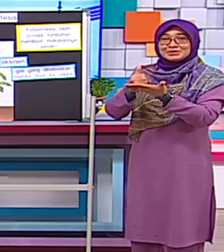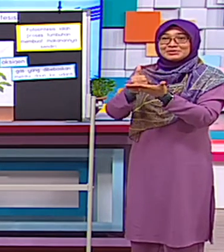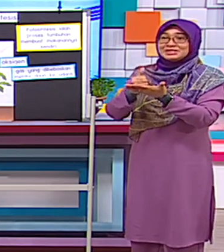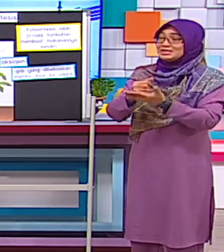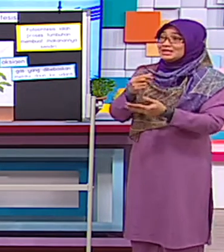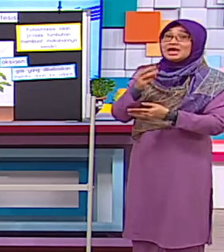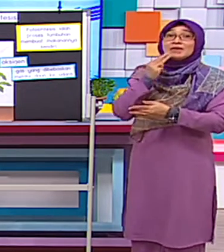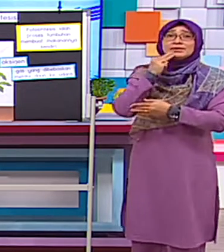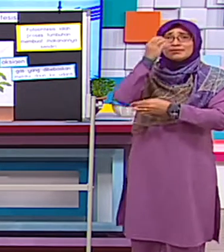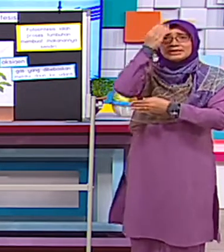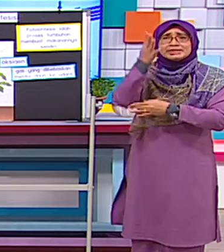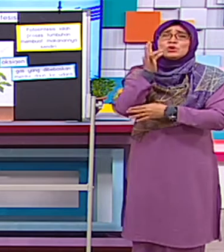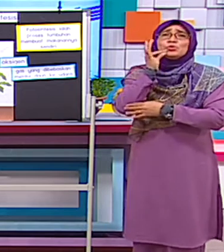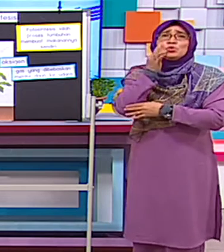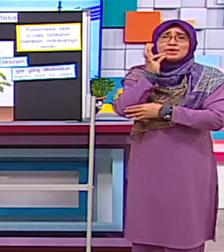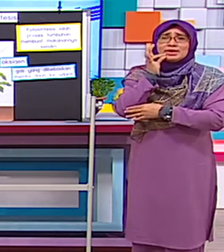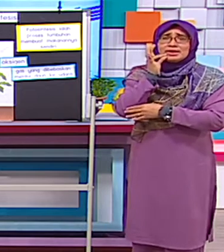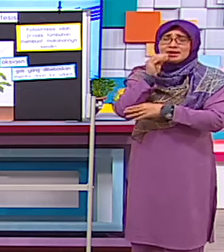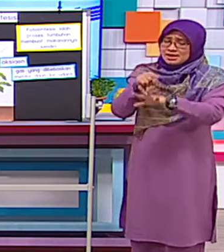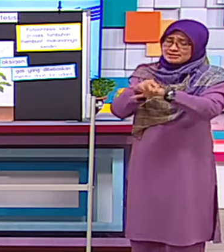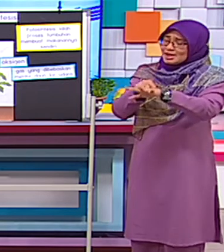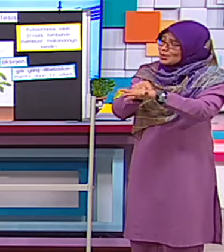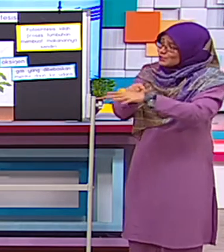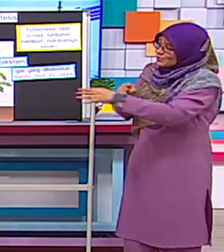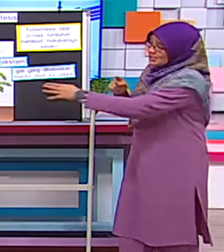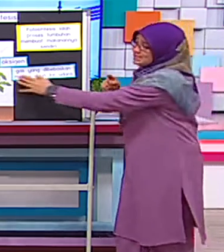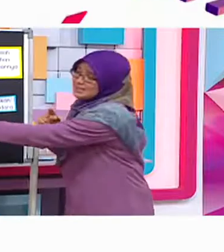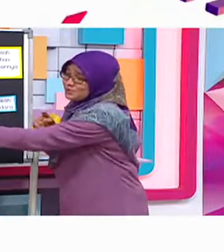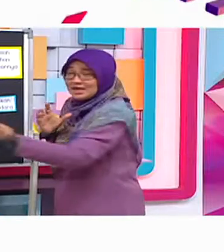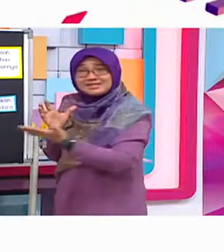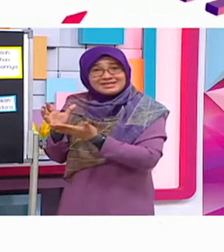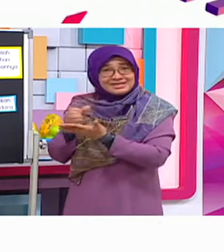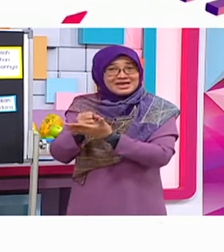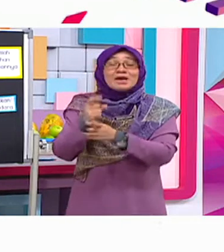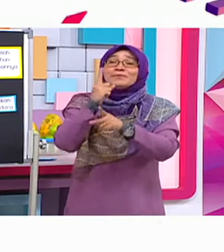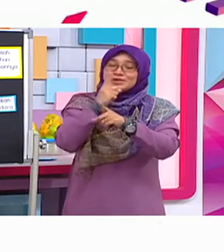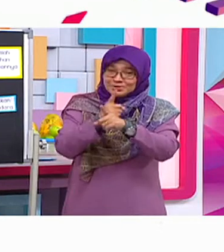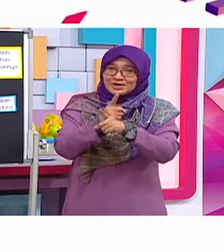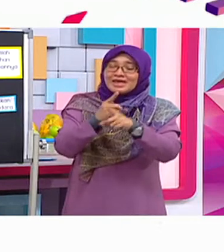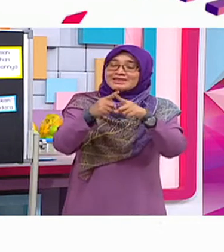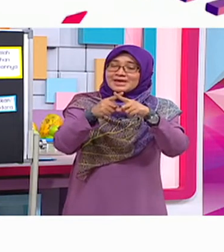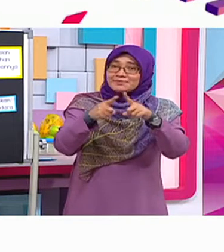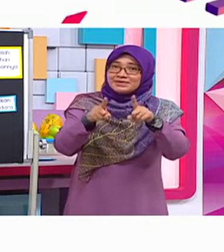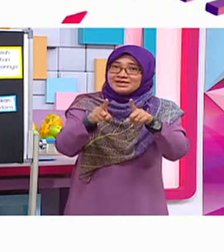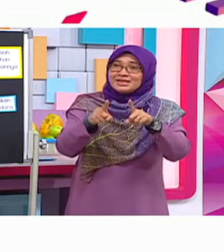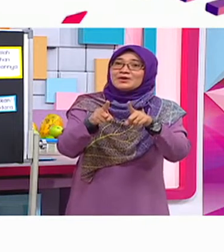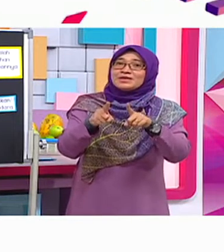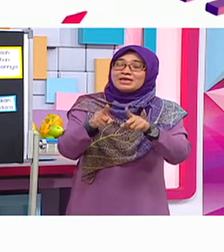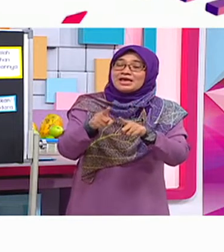seterusnya illa Billa begitu buah daun ini semua hasilnya Betul tapi Oke